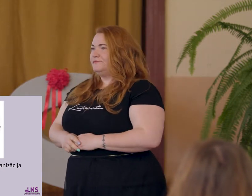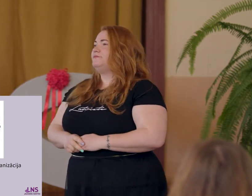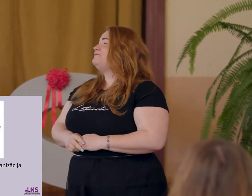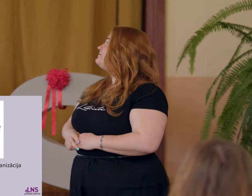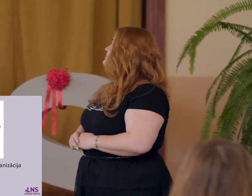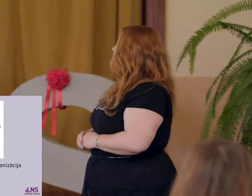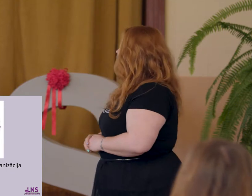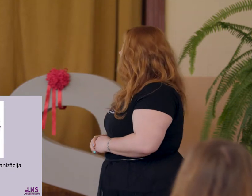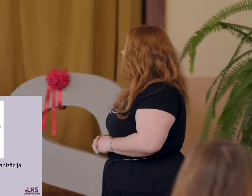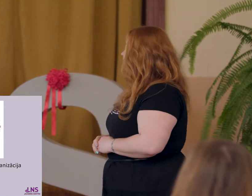likvidēja.